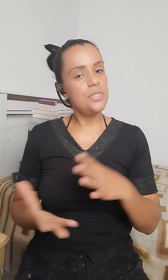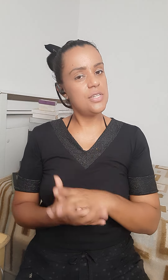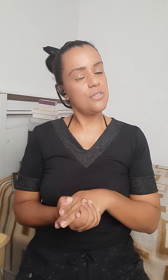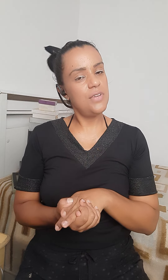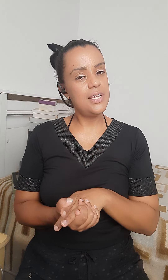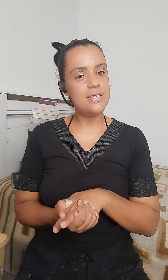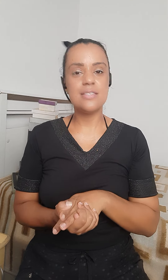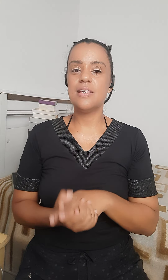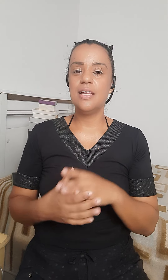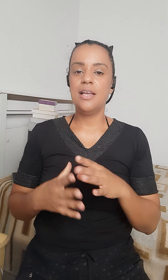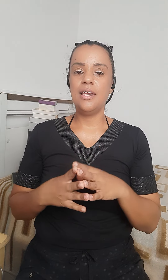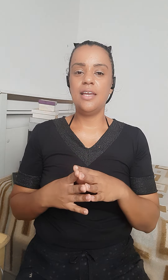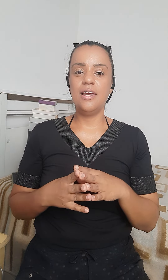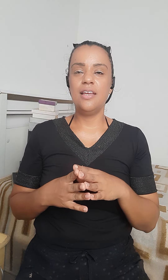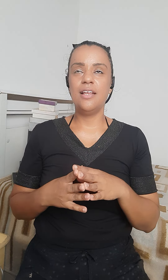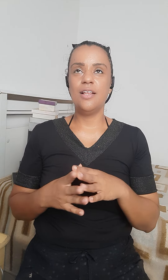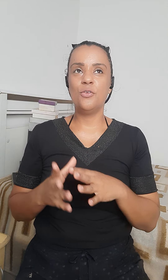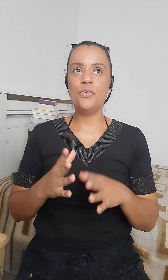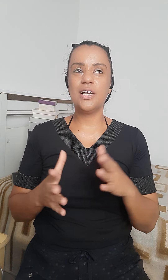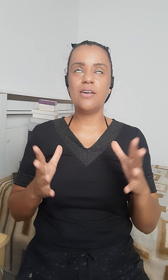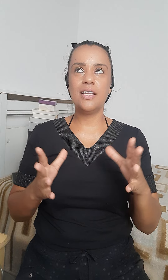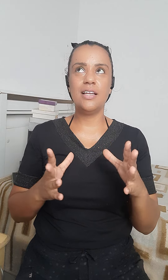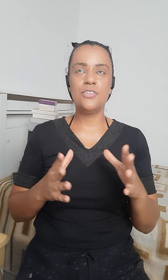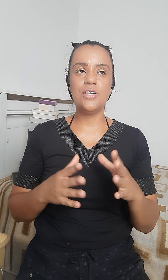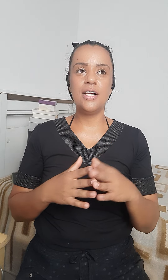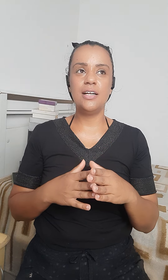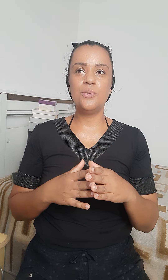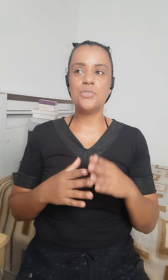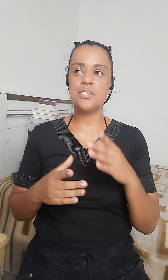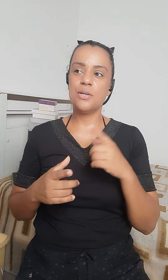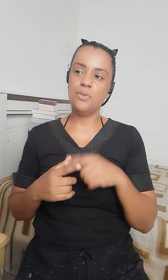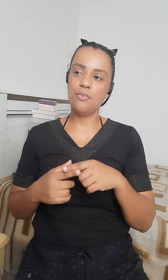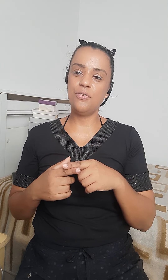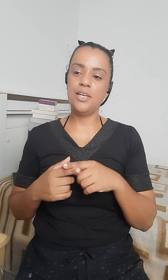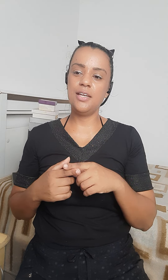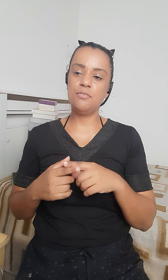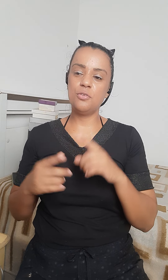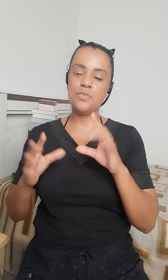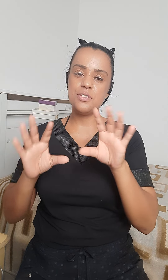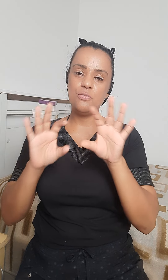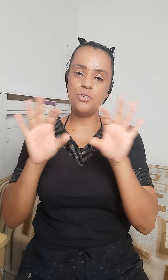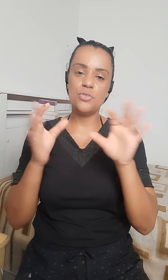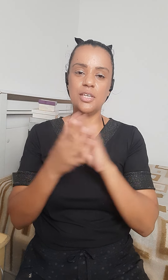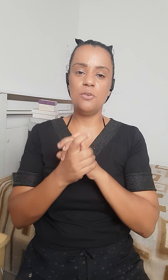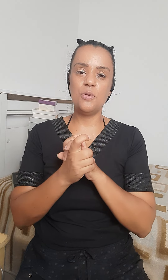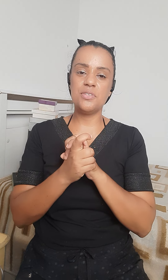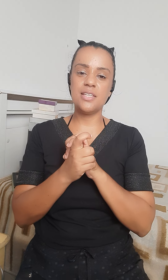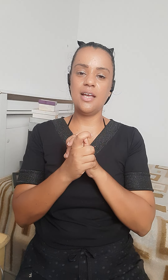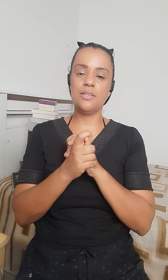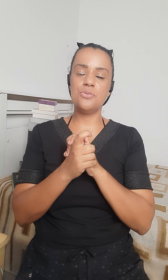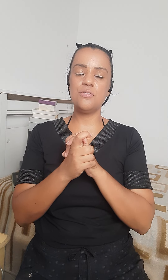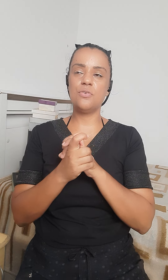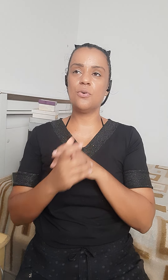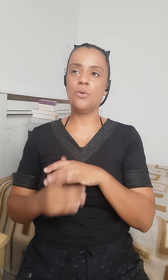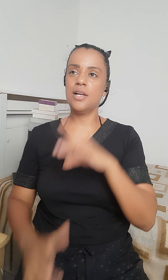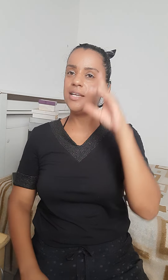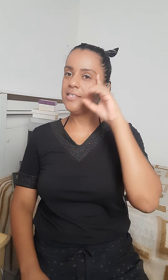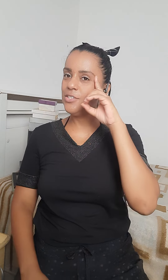seja feliz. Não fica com aquela de, hoje é segunda-feira, vou fazer um vídeo aqui no meu status e vou colocar esse